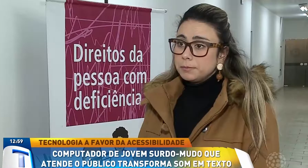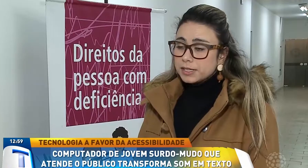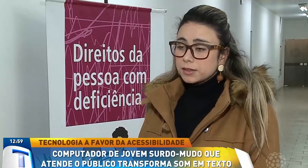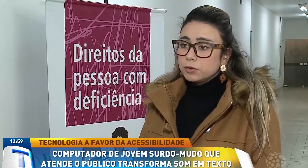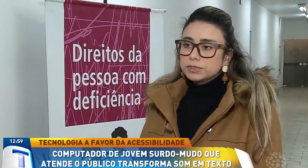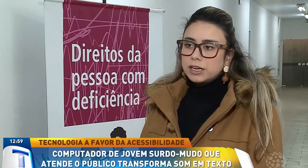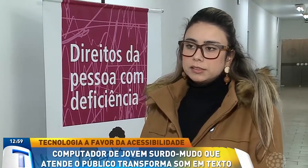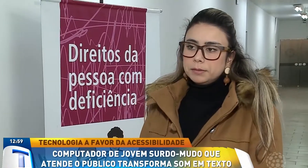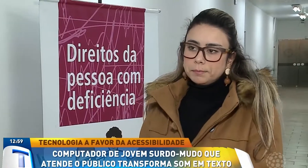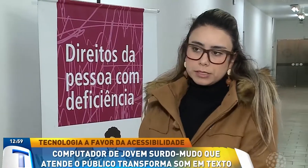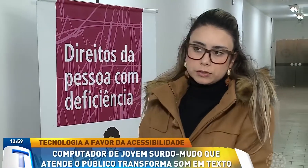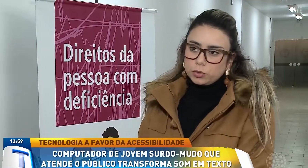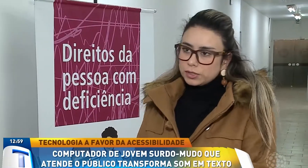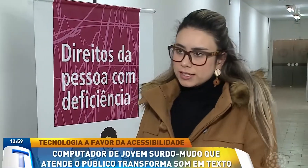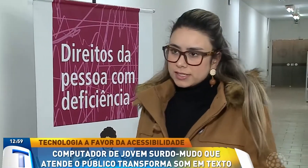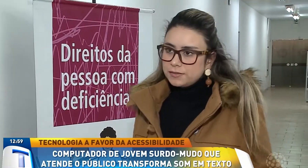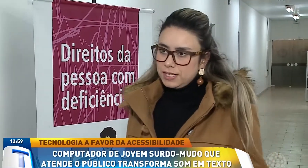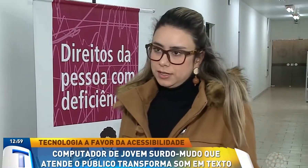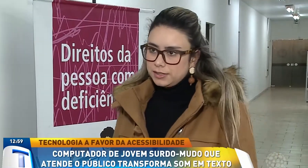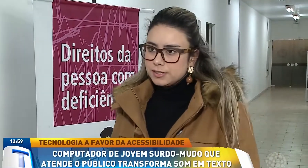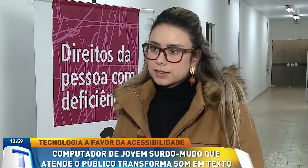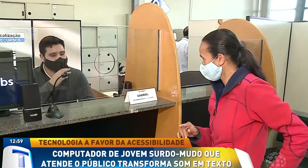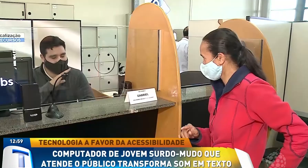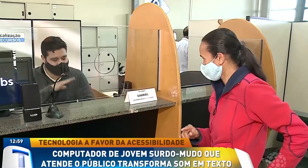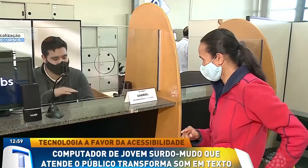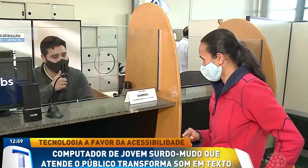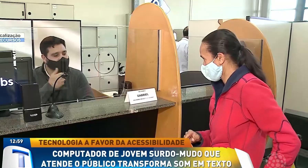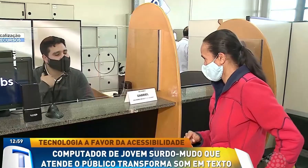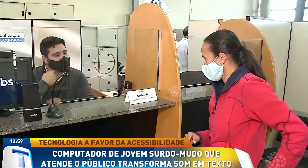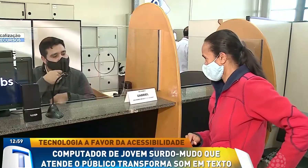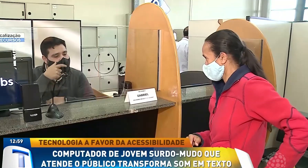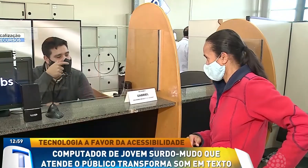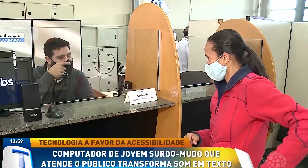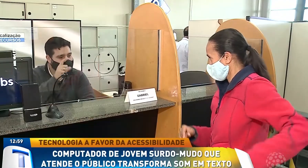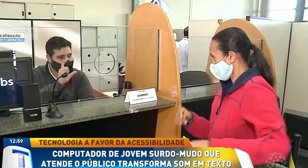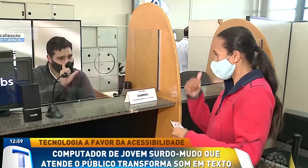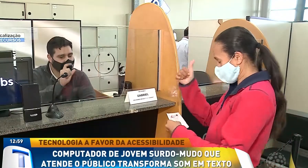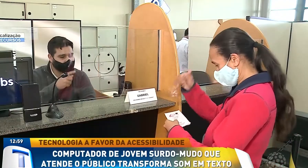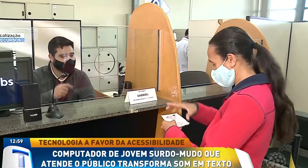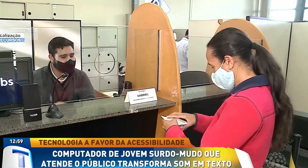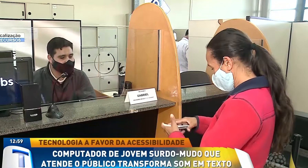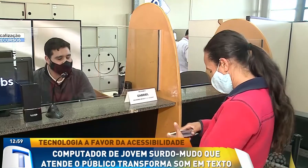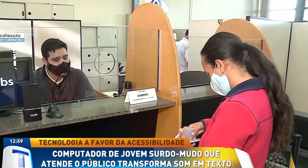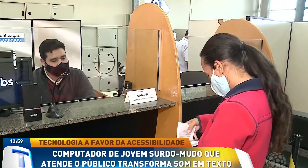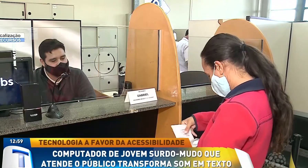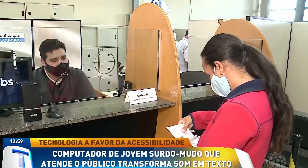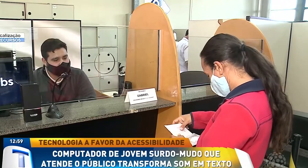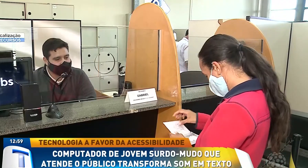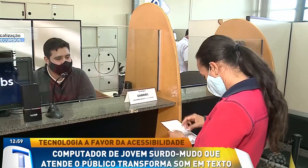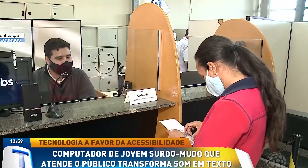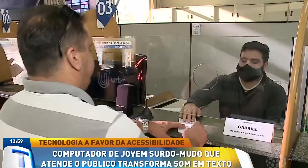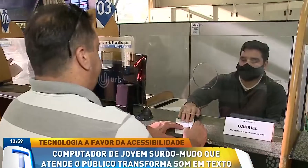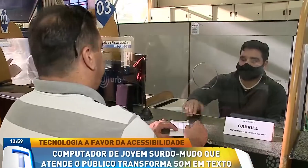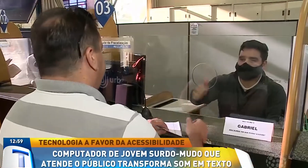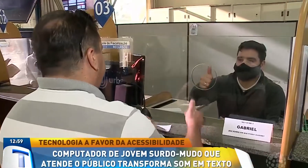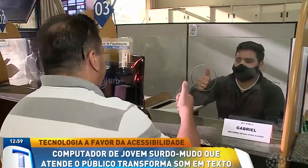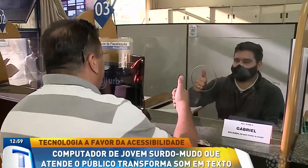nem sempre funciona na prática. Os mais prejudicados são os surdos e os cegos. Uma realidade que